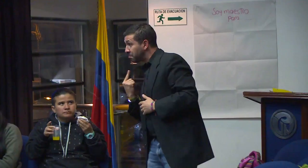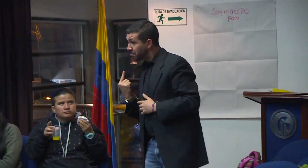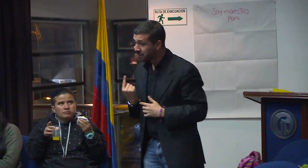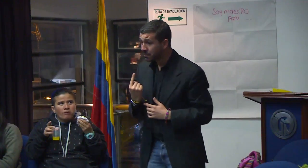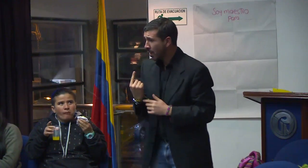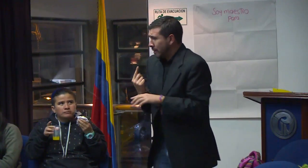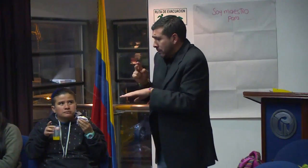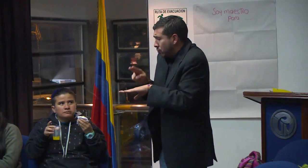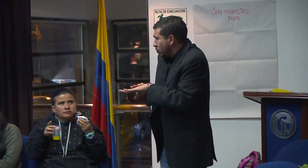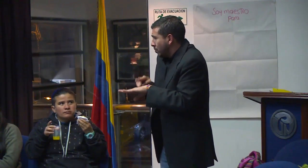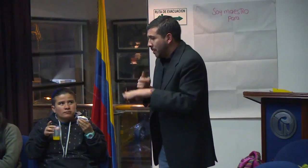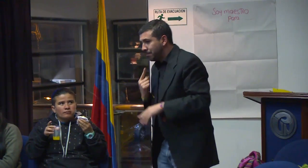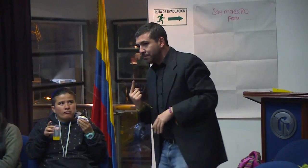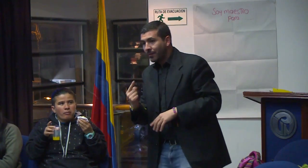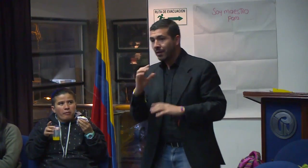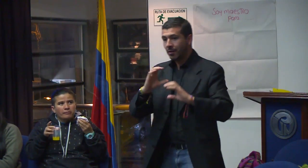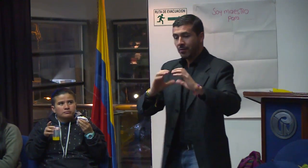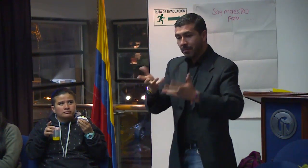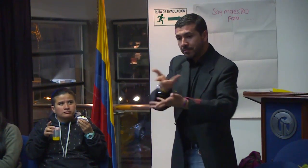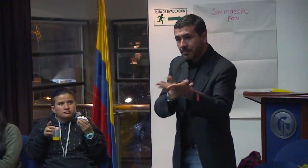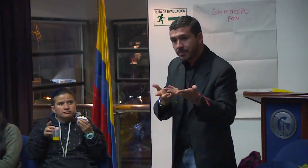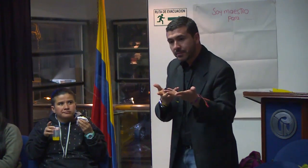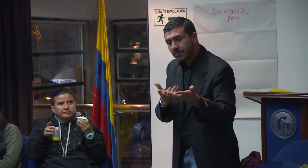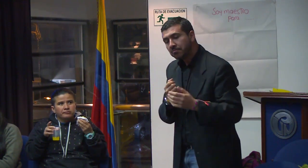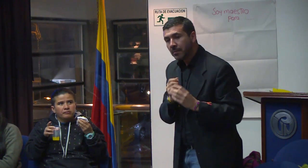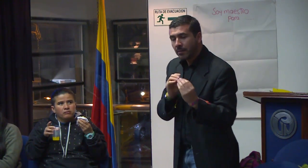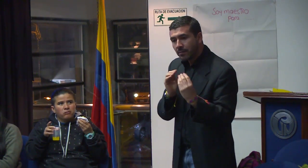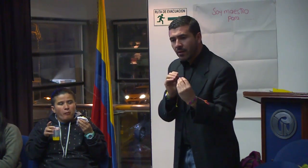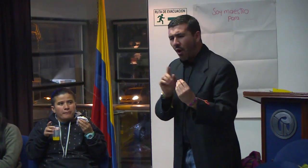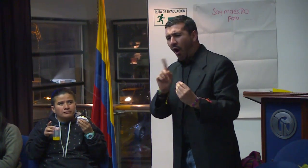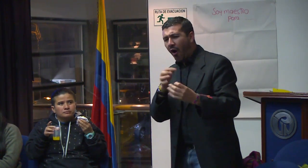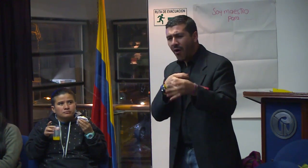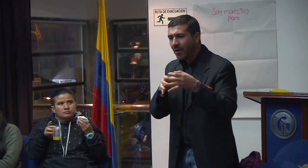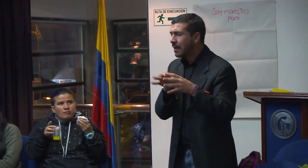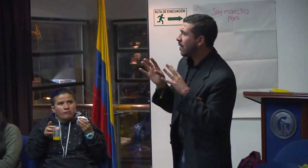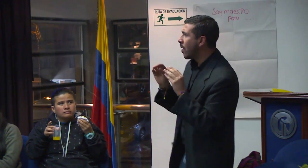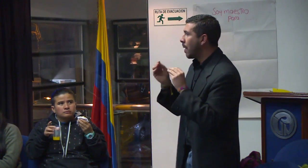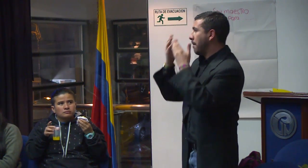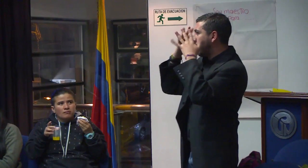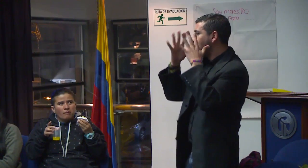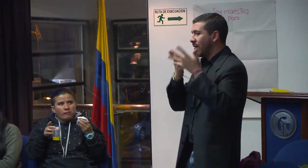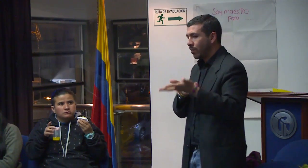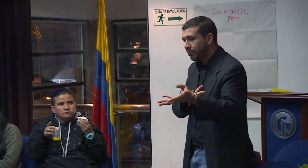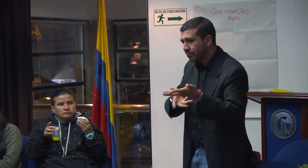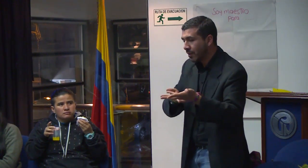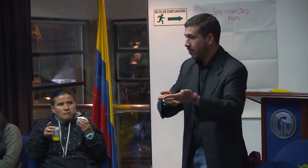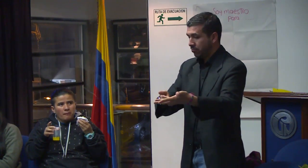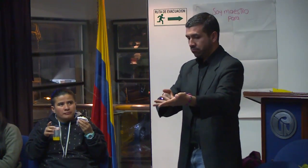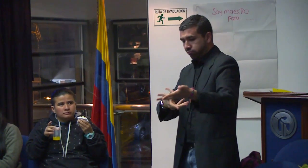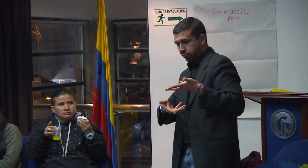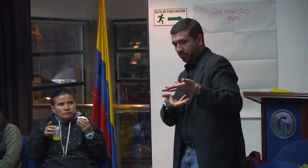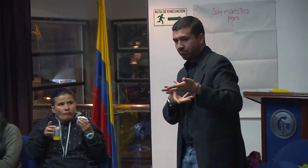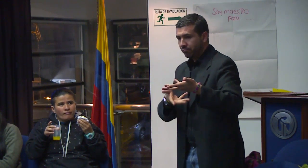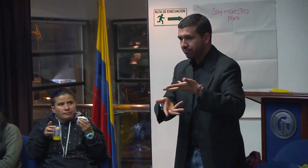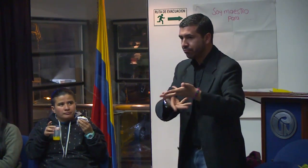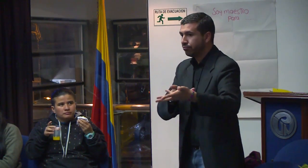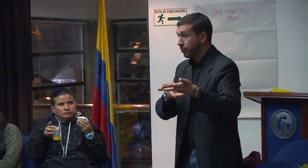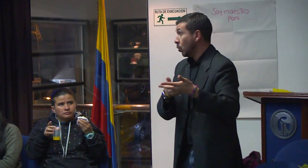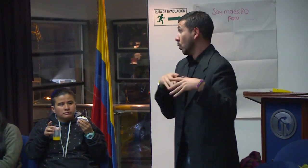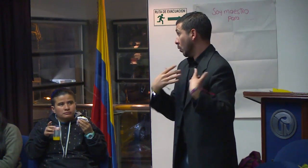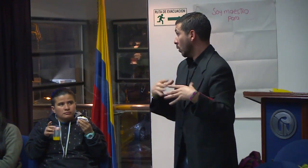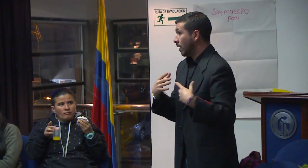el tema de la comunicación es un tema álgido ahí. Cuando empiezo a hablar con personas sordas, se da una comunicación,